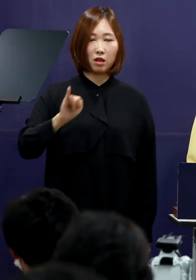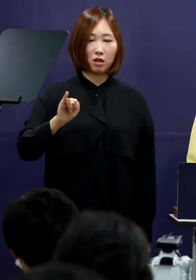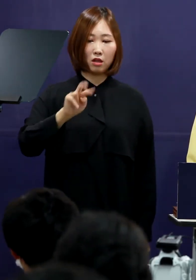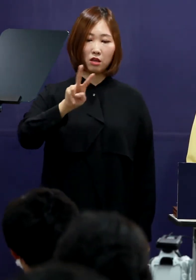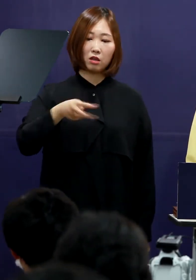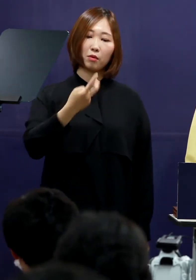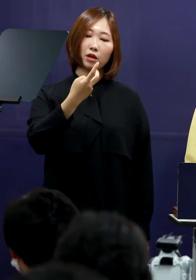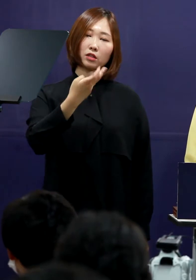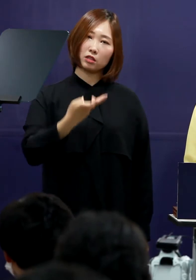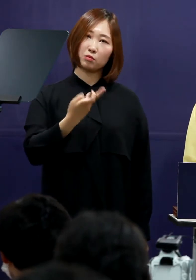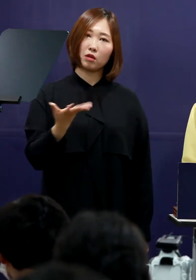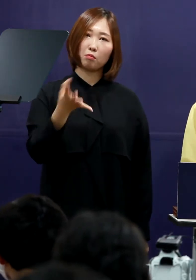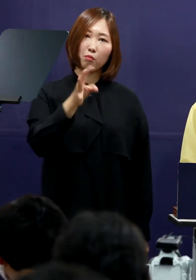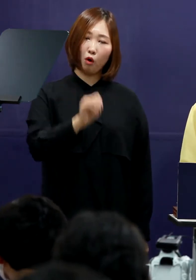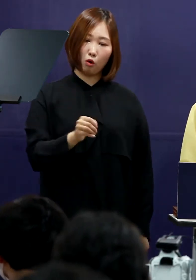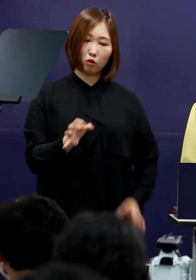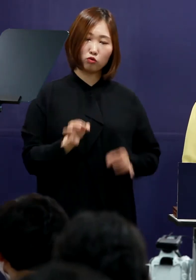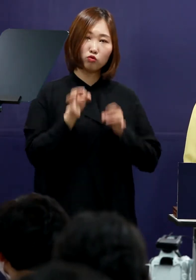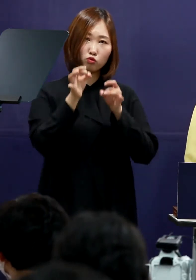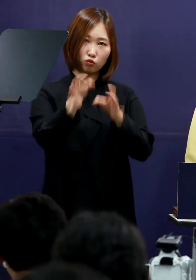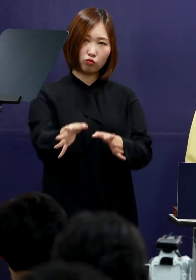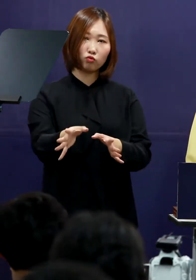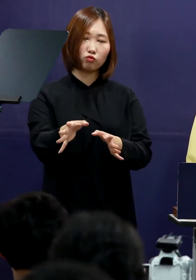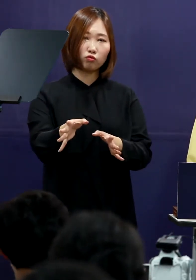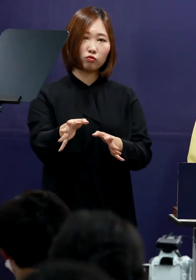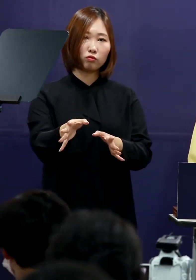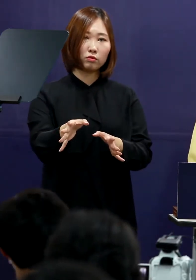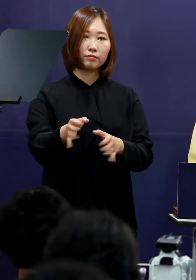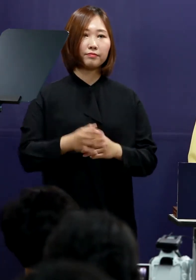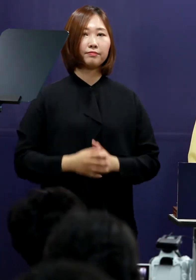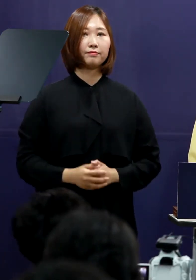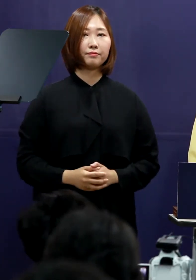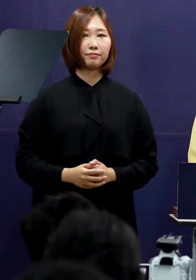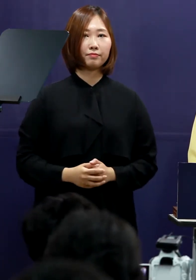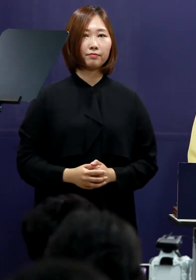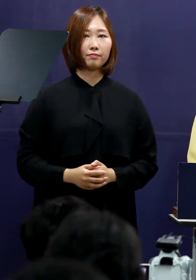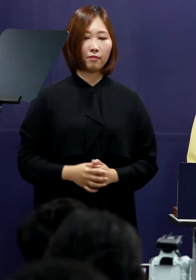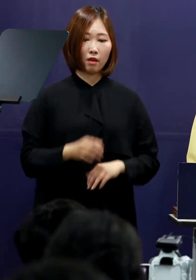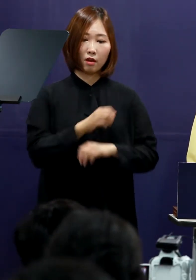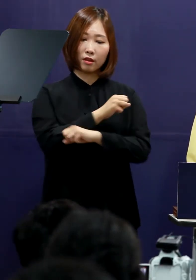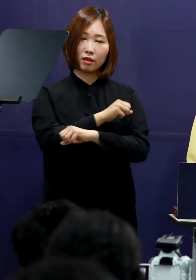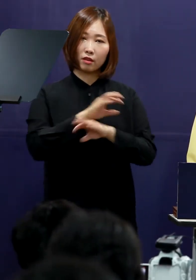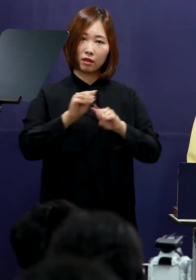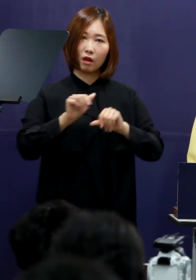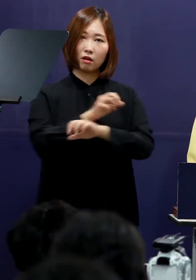원을 투입해서 우리 사진에서 보시는 바와 같이 연면적